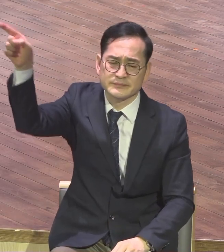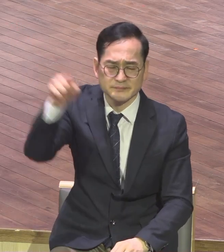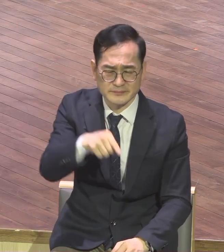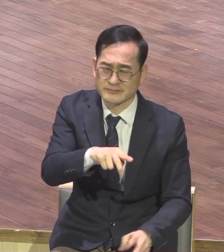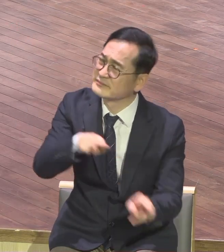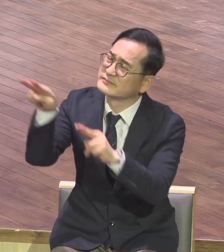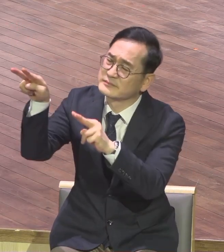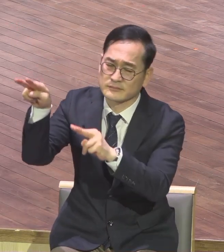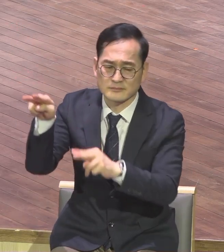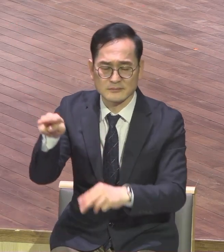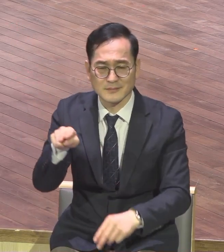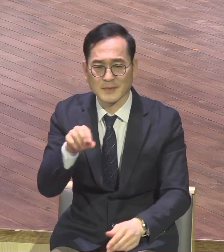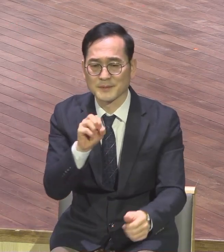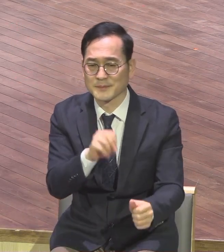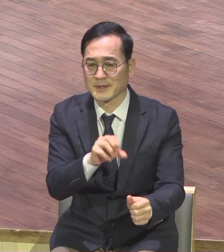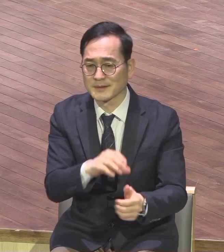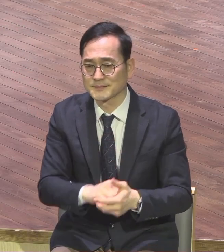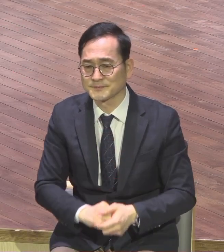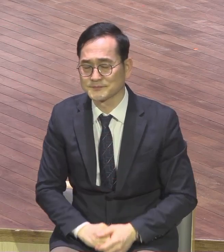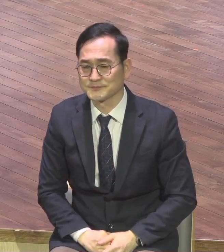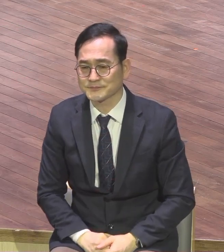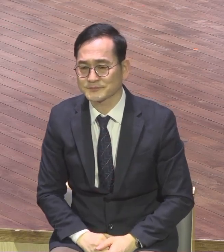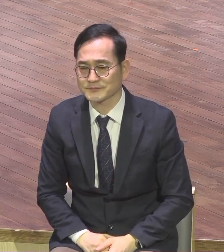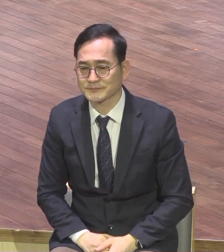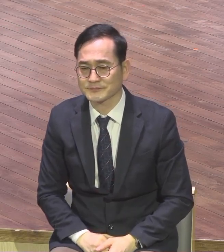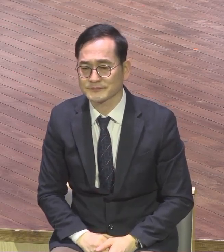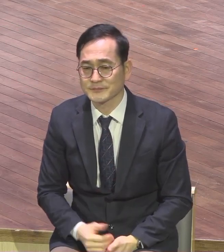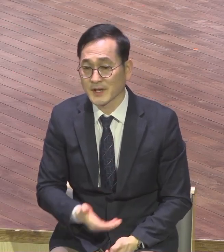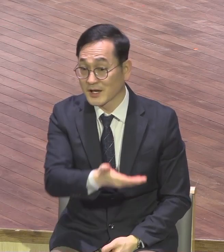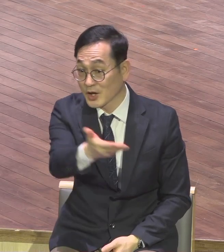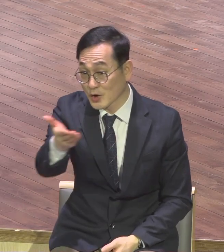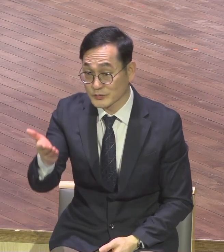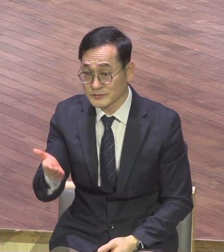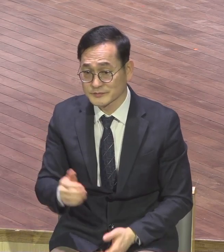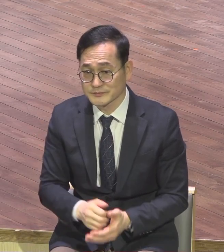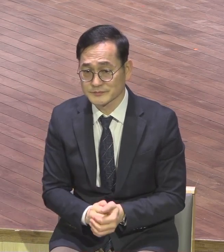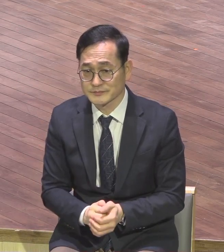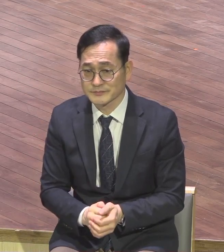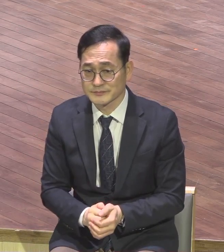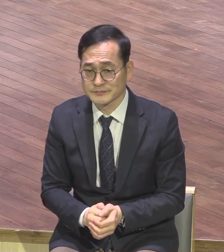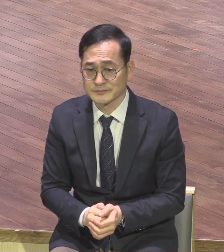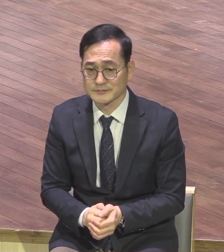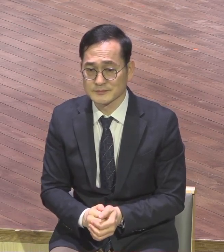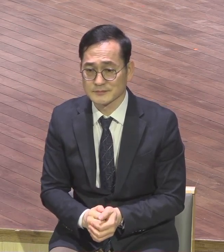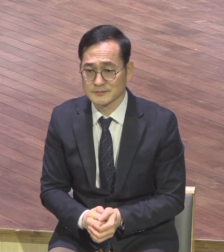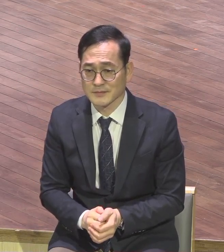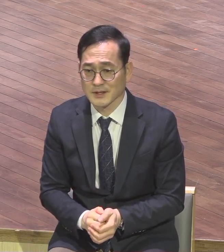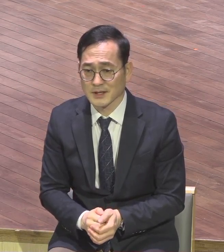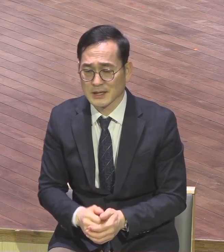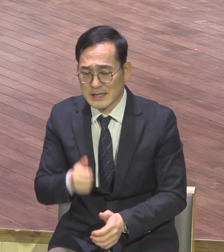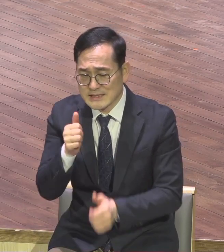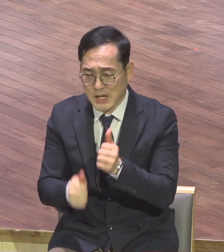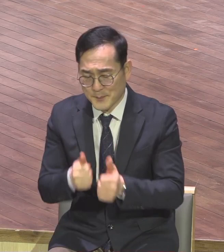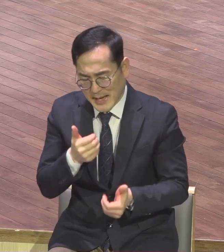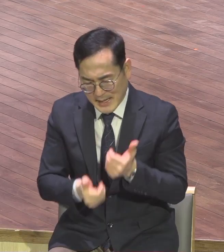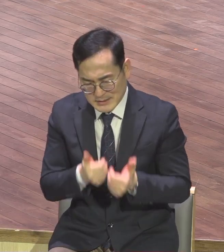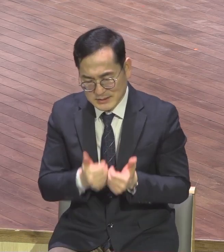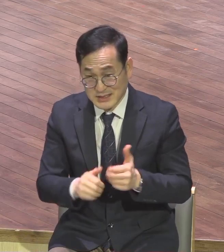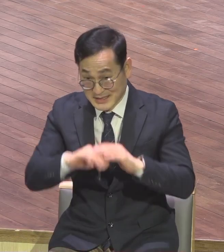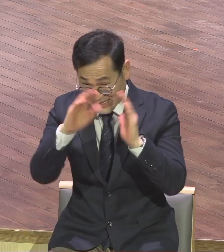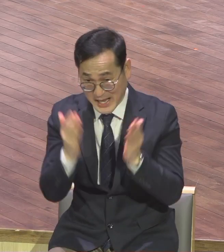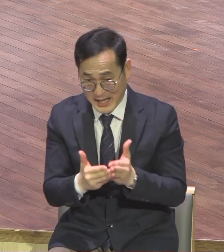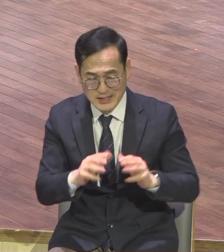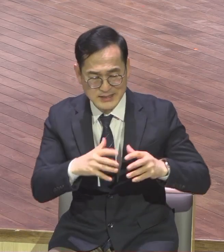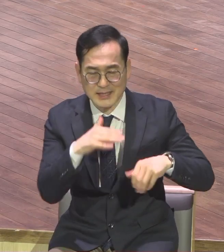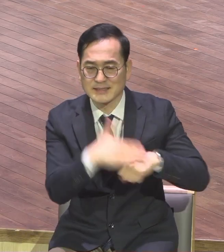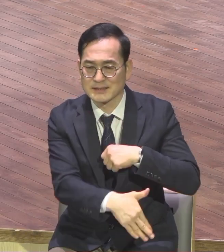여러분이 시험 들고 갈등하고 낙심하고 은혜 받는데 순수하지 못하게 만드는 건요 다 서론인 줄 믿으시기 바랍니다. 전부